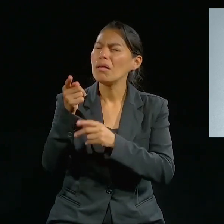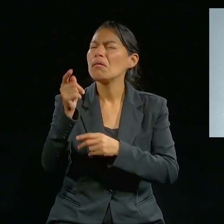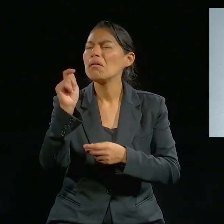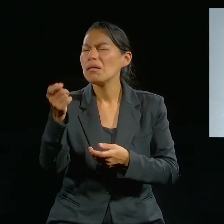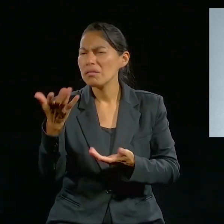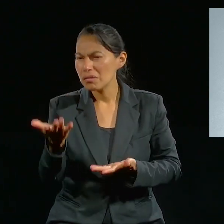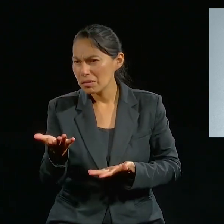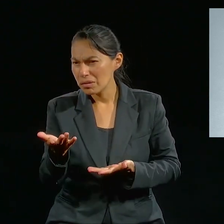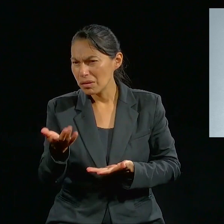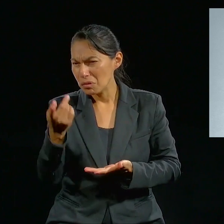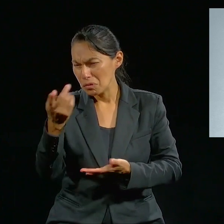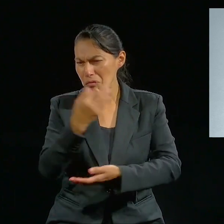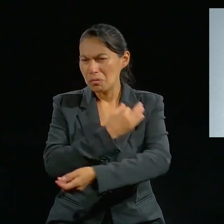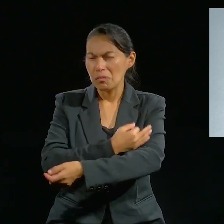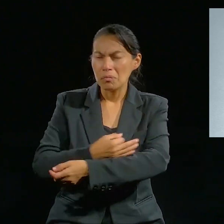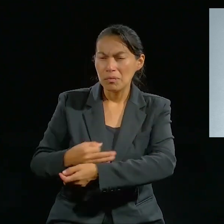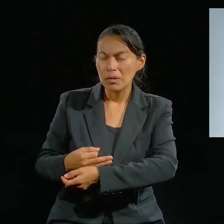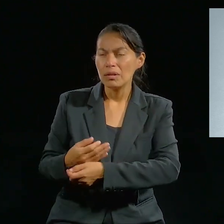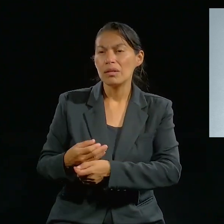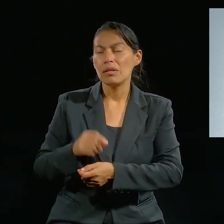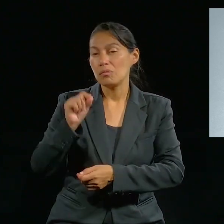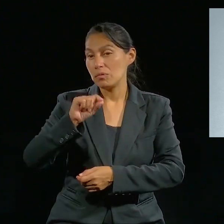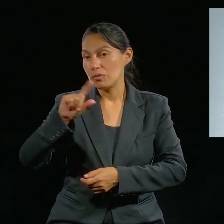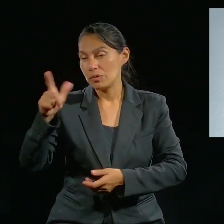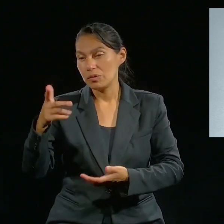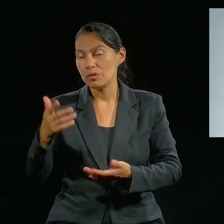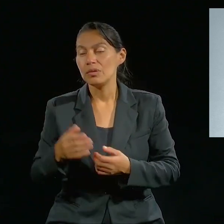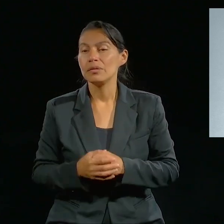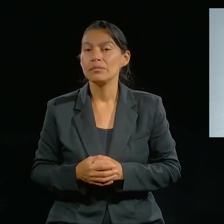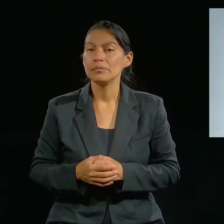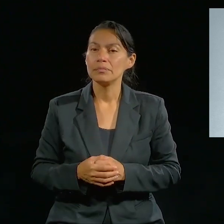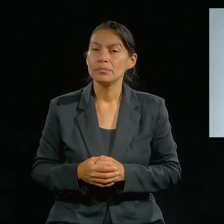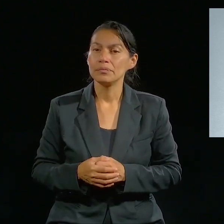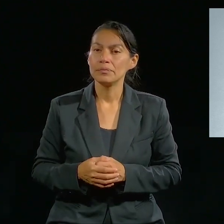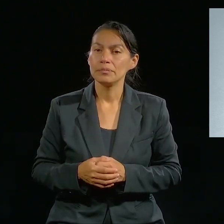tu trasfondo familiar, profesional.